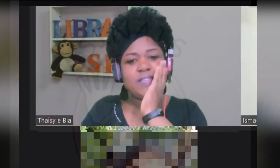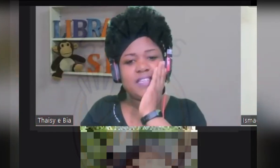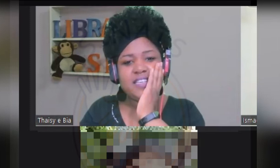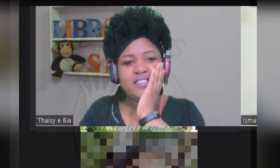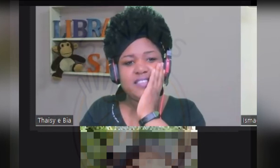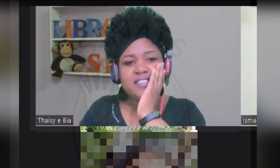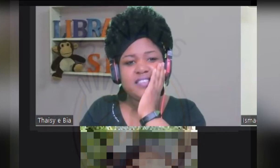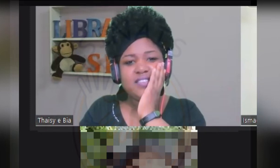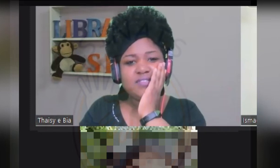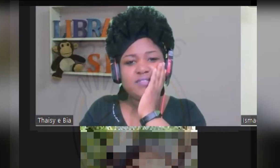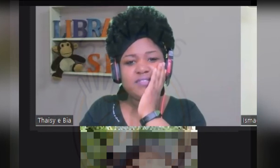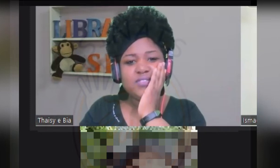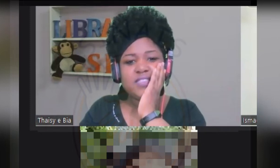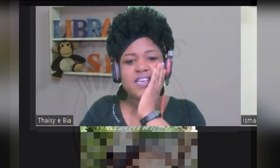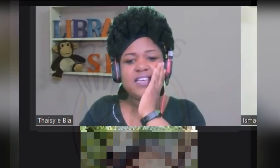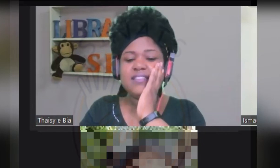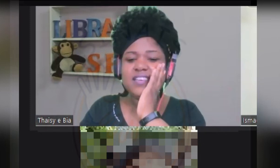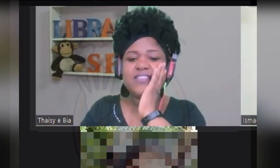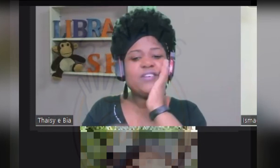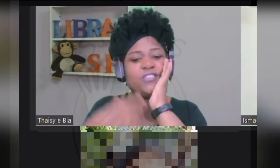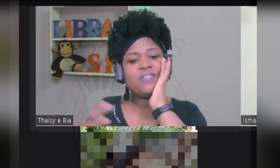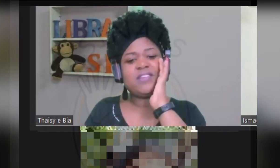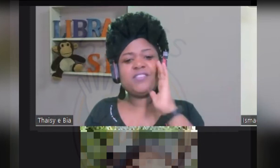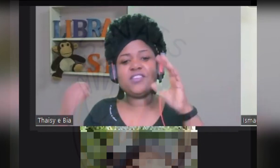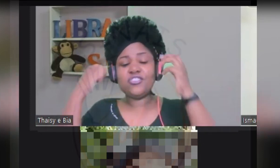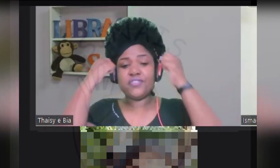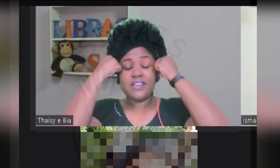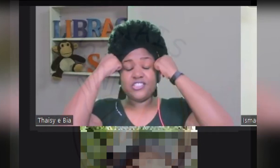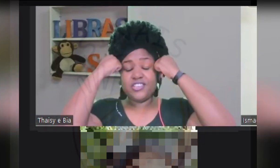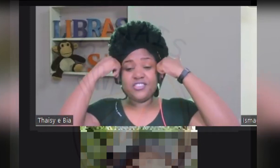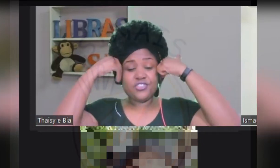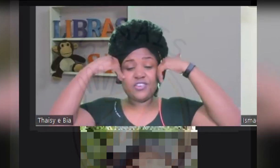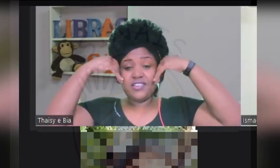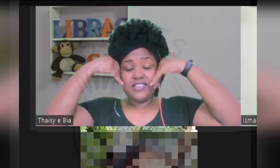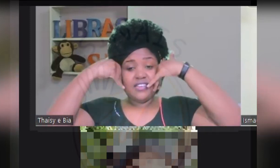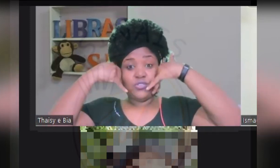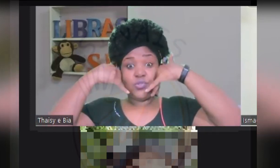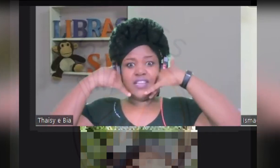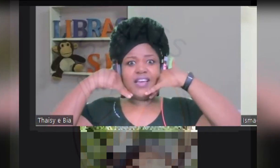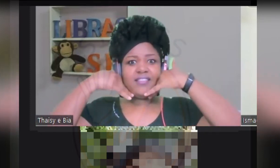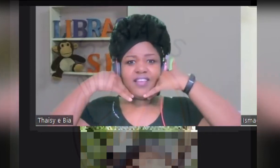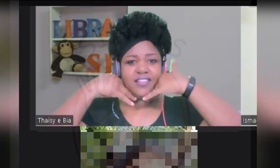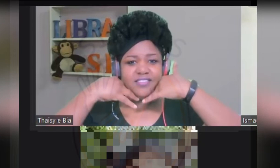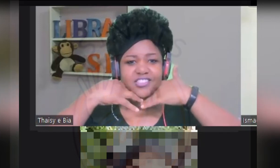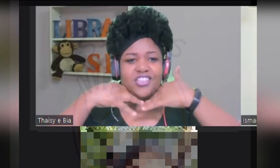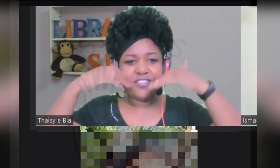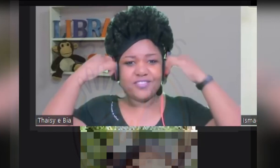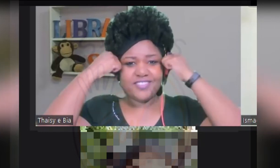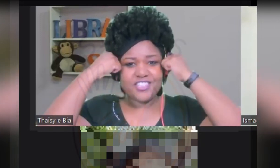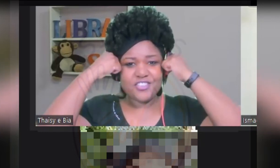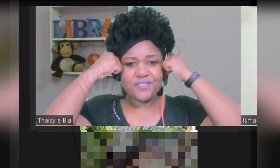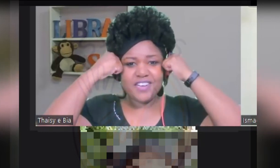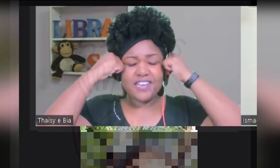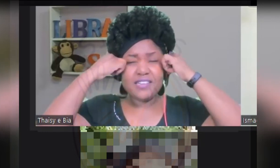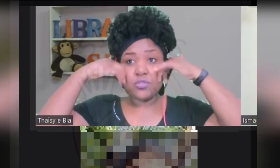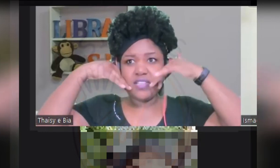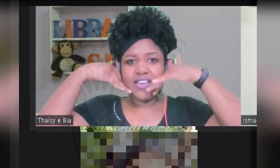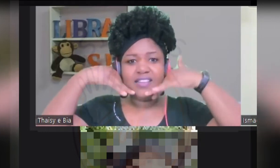aí? Não sei. Não, é o jeito natural de falar, gente, ó, tô derretendo. Já a gente não fala, ai, tô